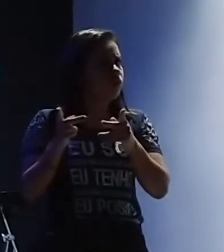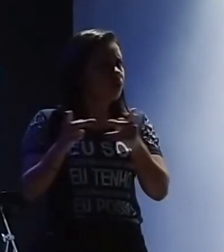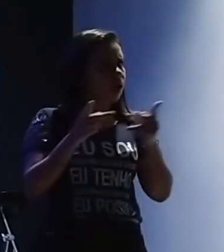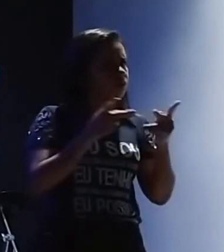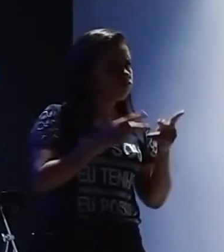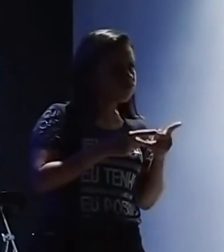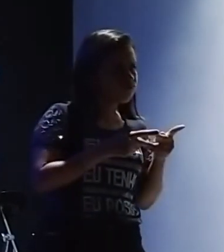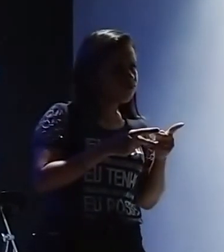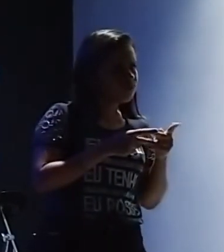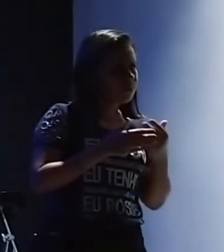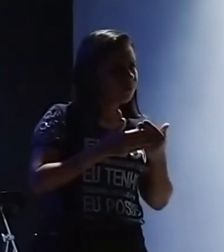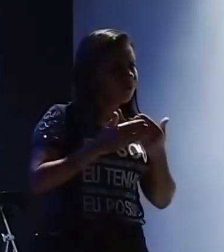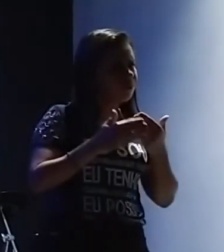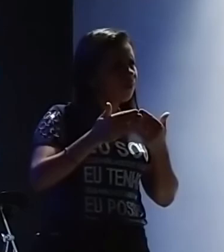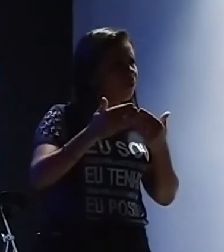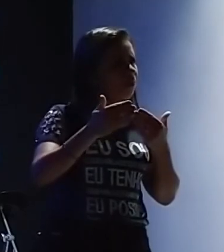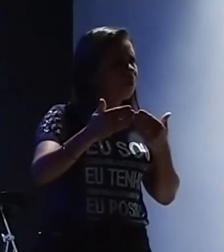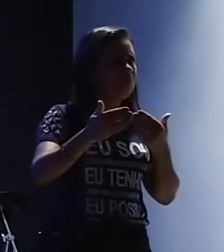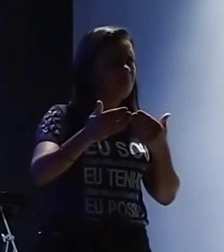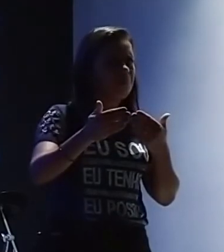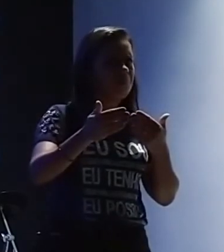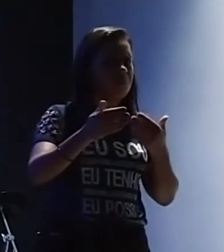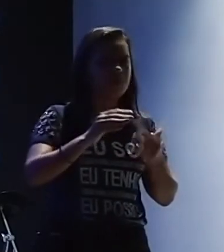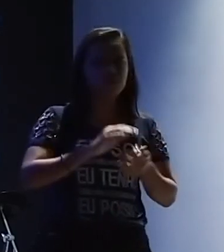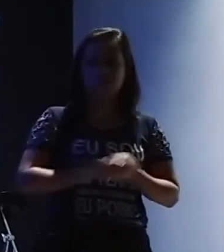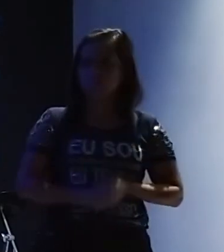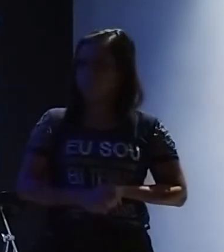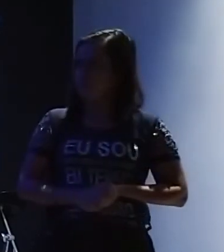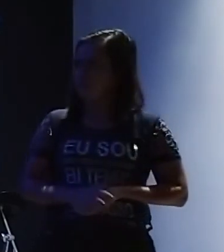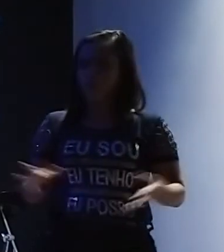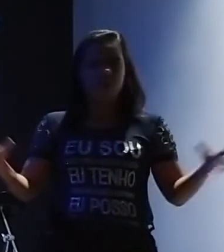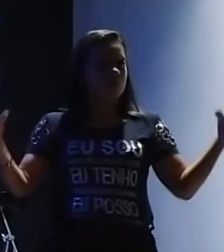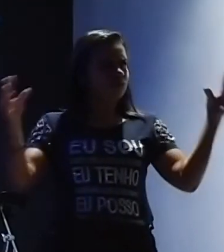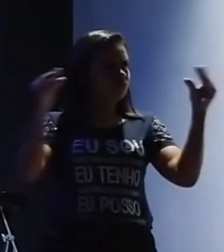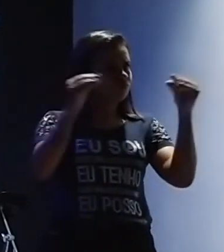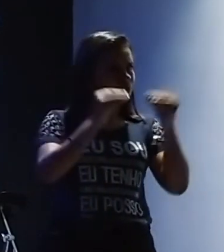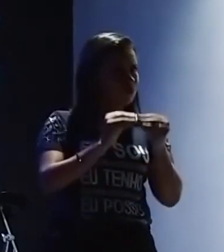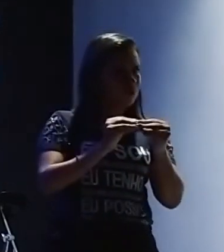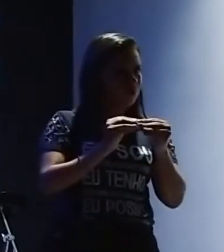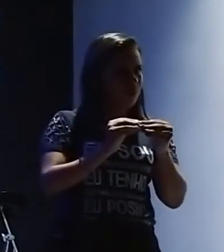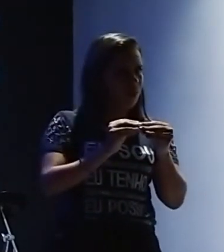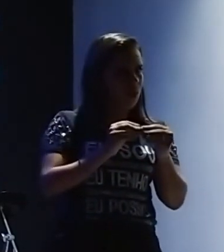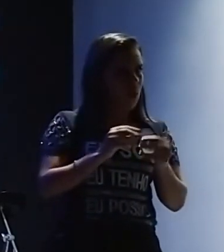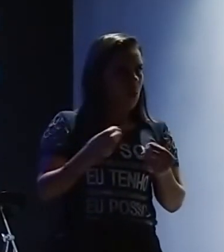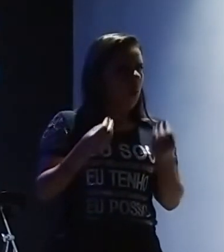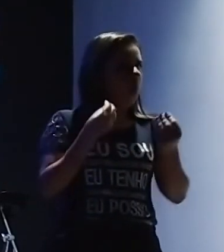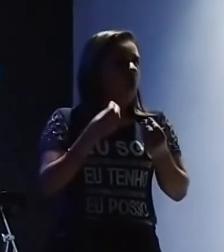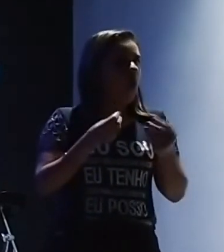saíram. Sabe o que? Não é o jeito que você prega.